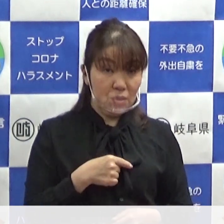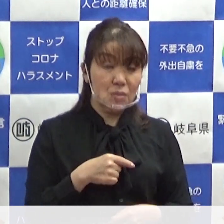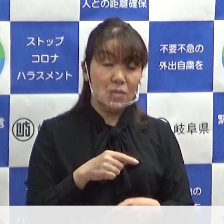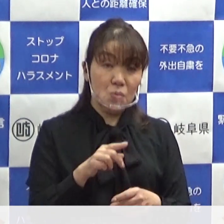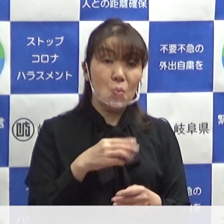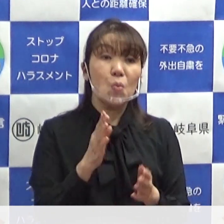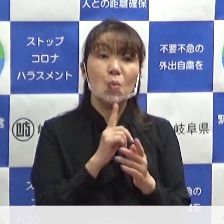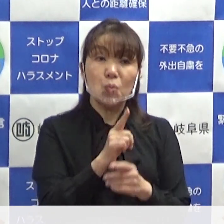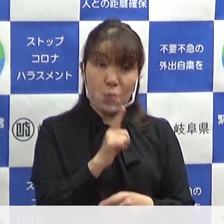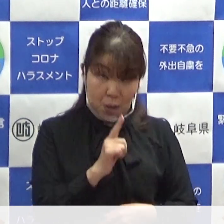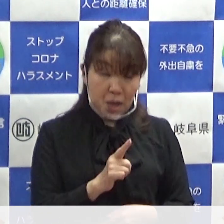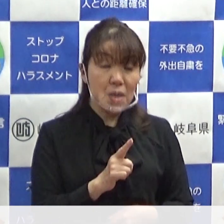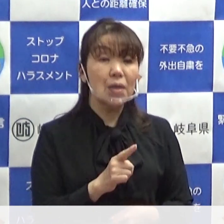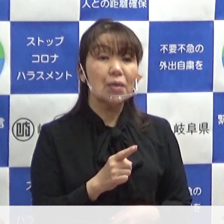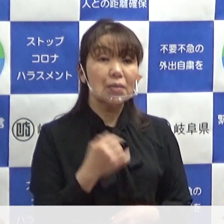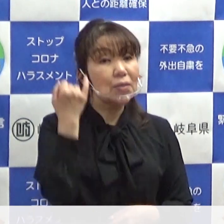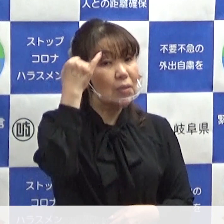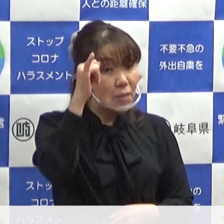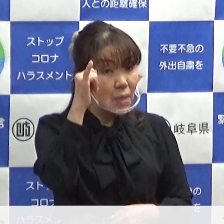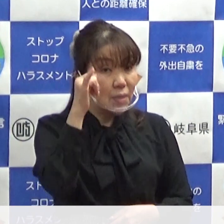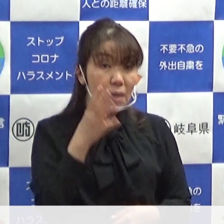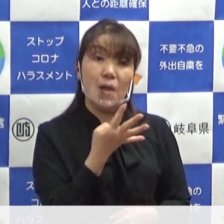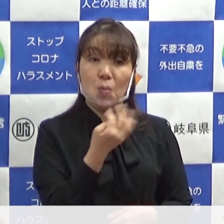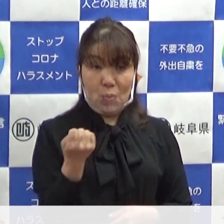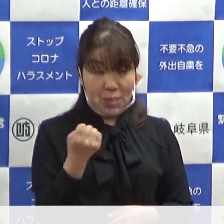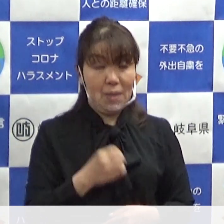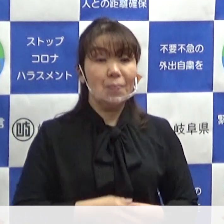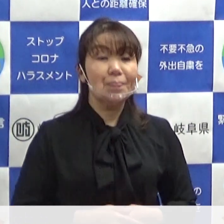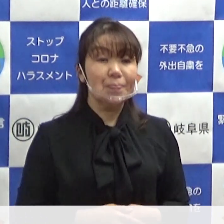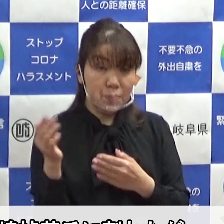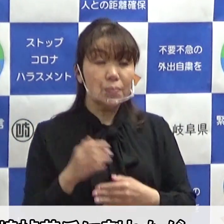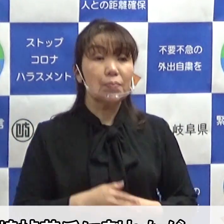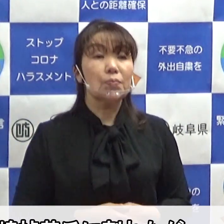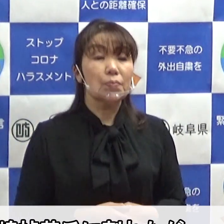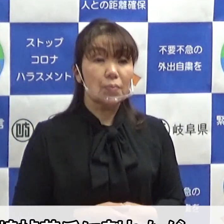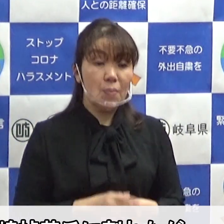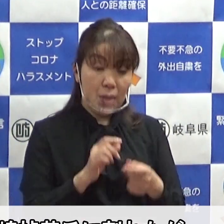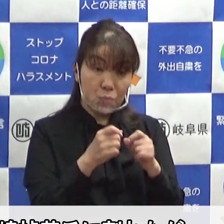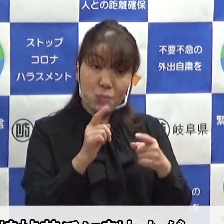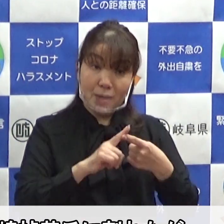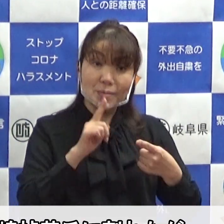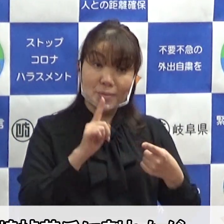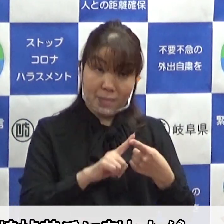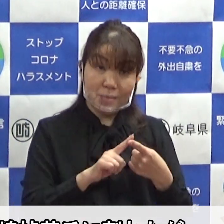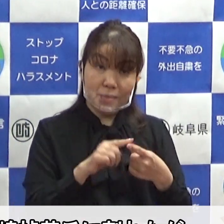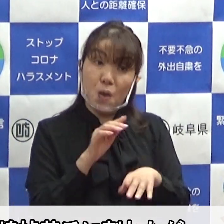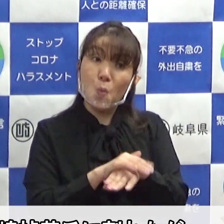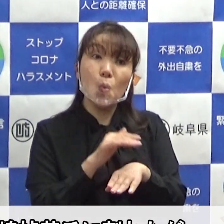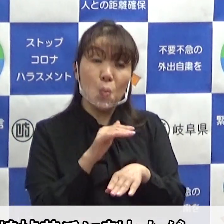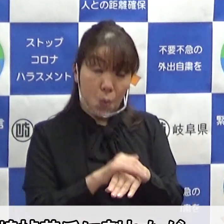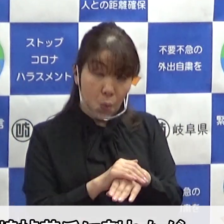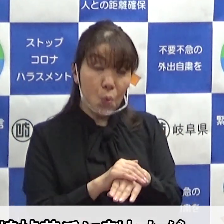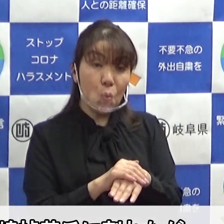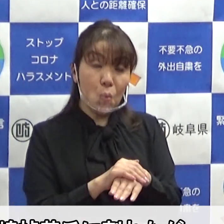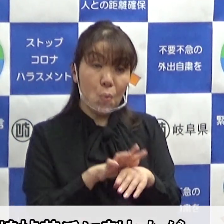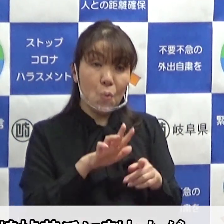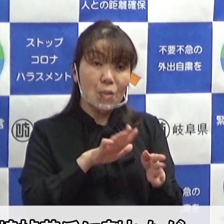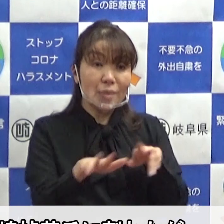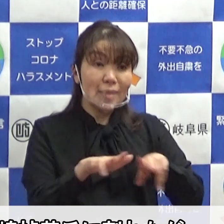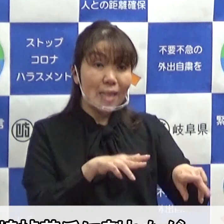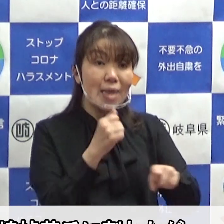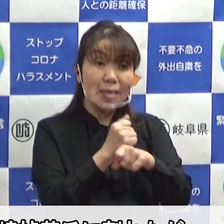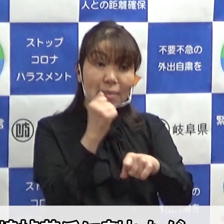励といいますかね、そういう意見が多かったと思います。具体的なその政策をですね、進めていく